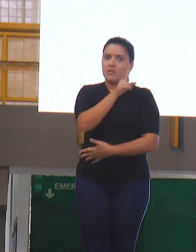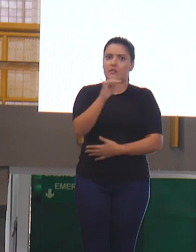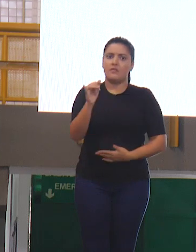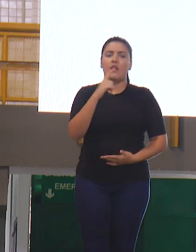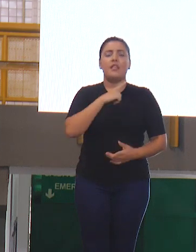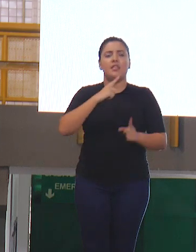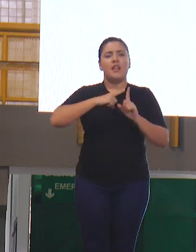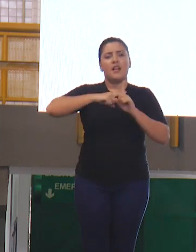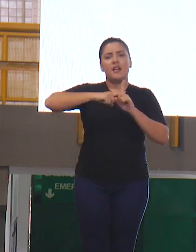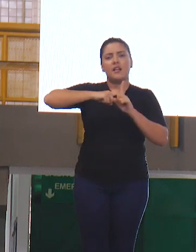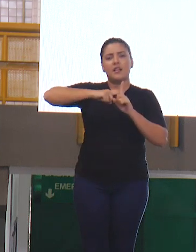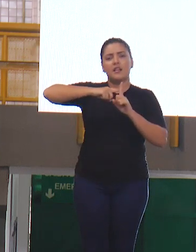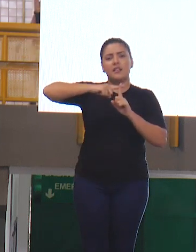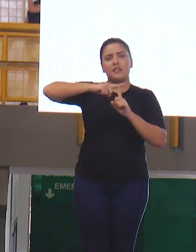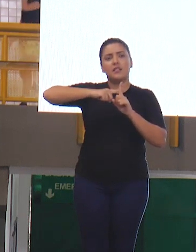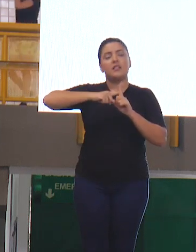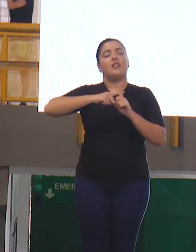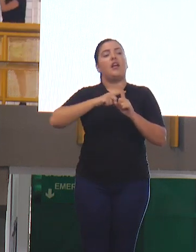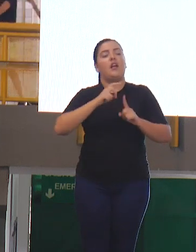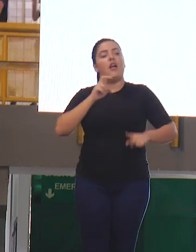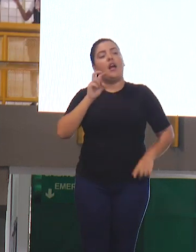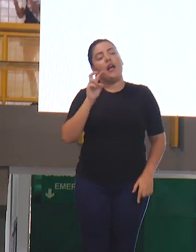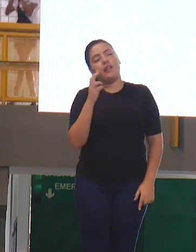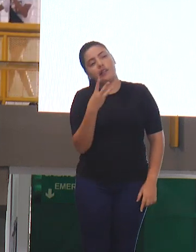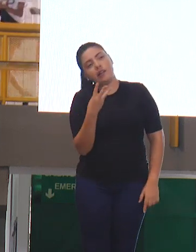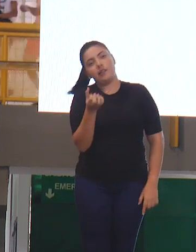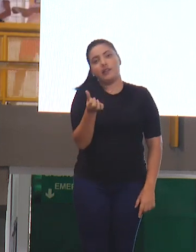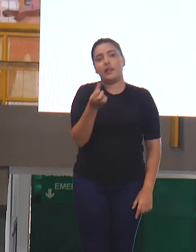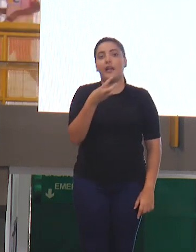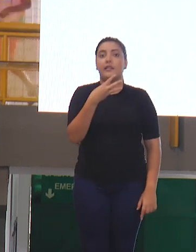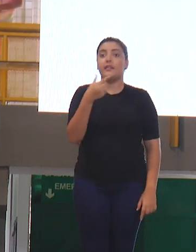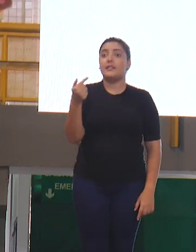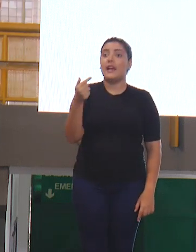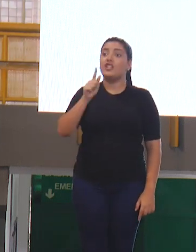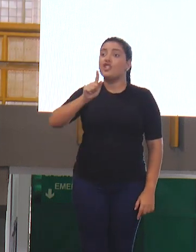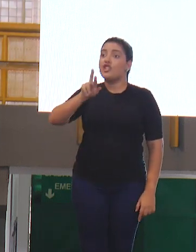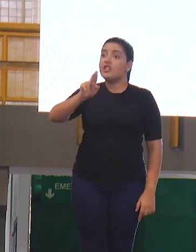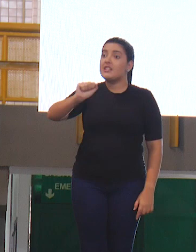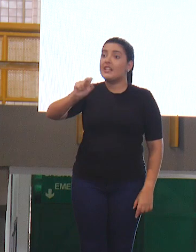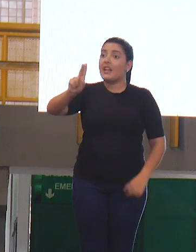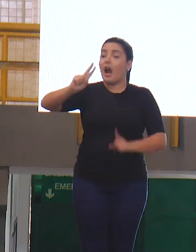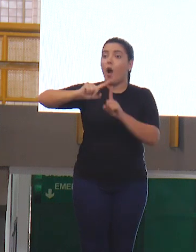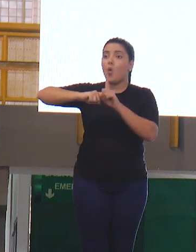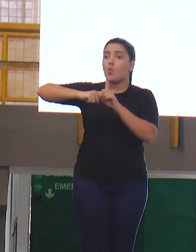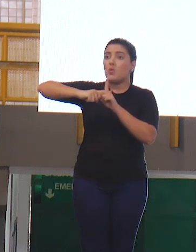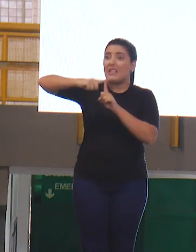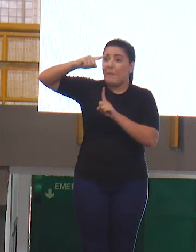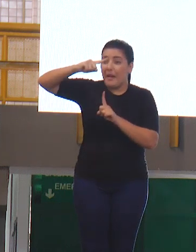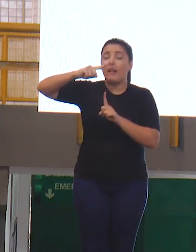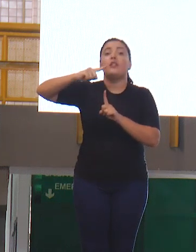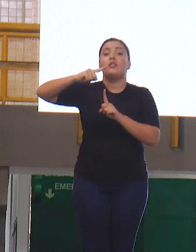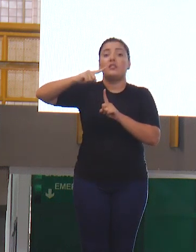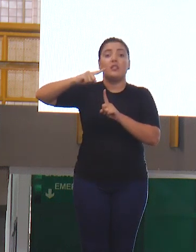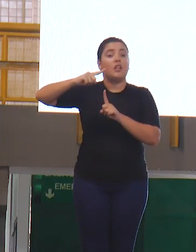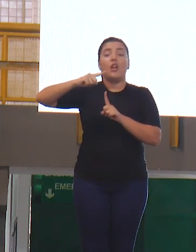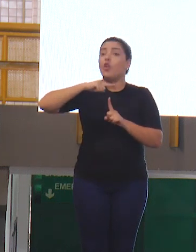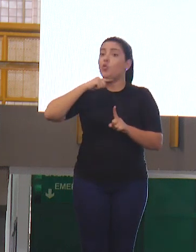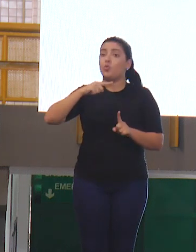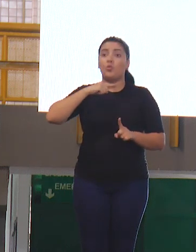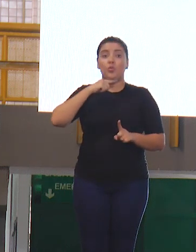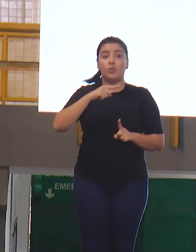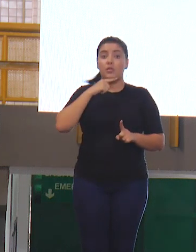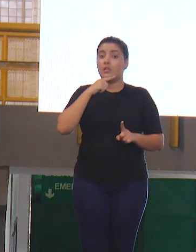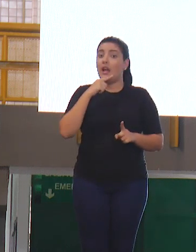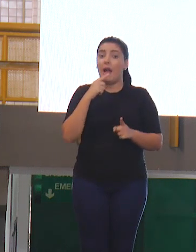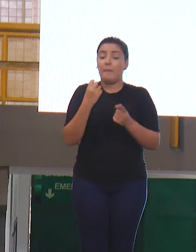uma temperatura corpórea de 36 a 37 graus, temperatura esta que é inviável